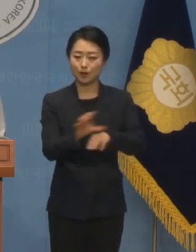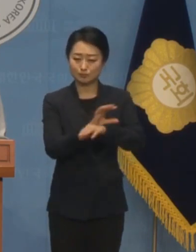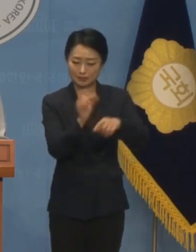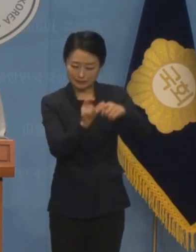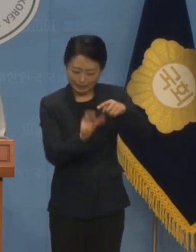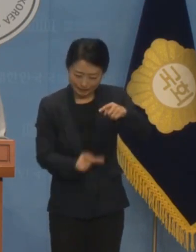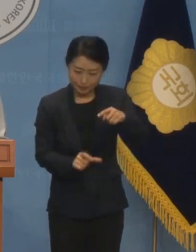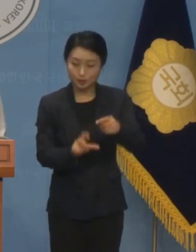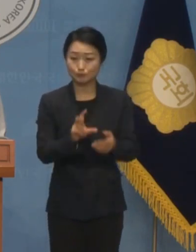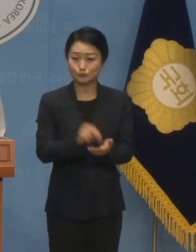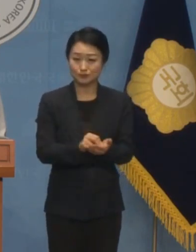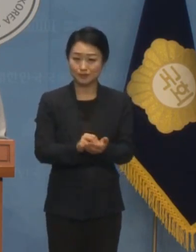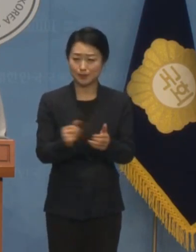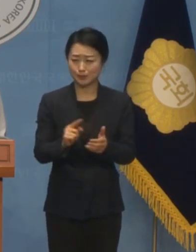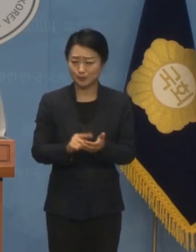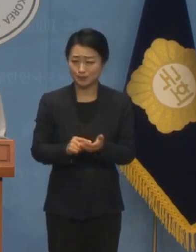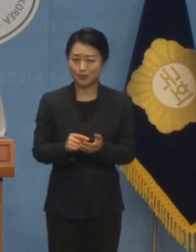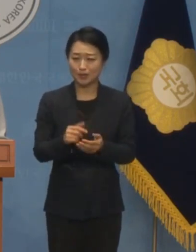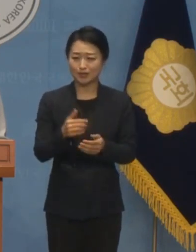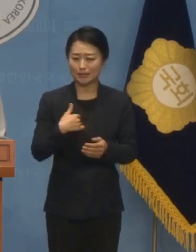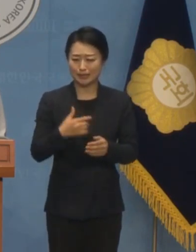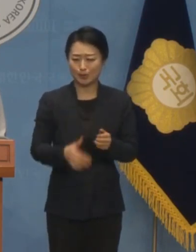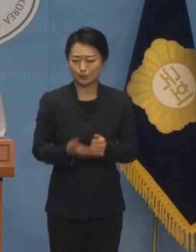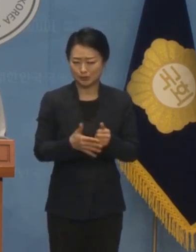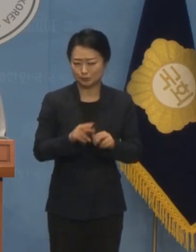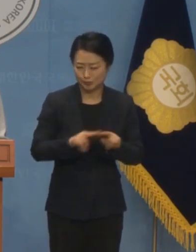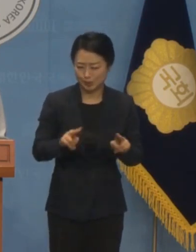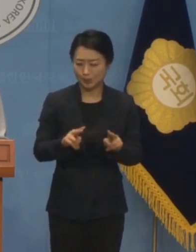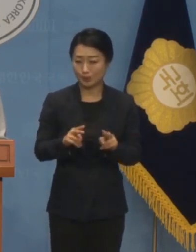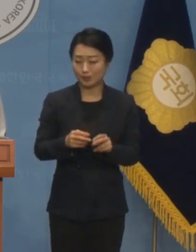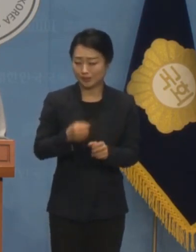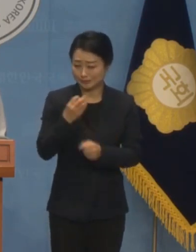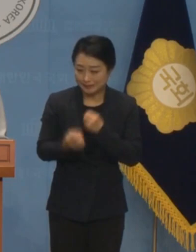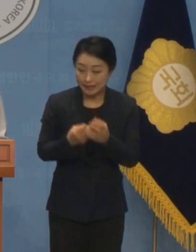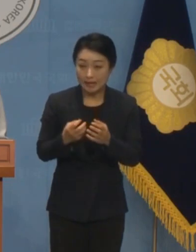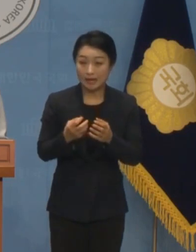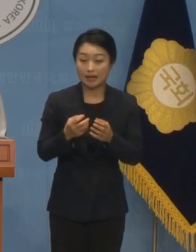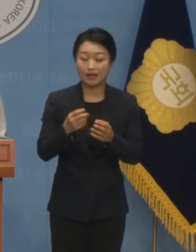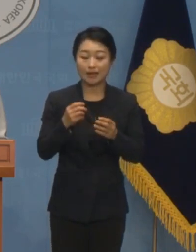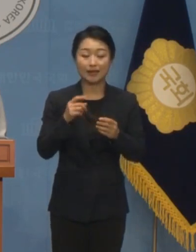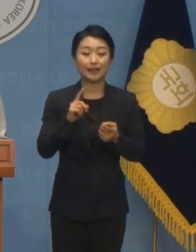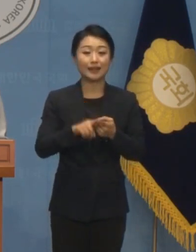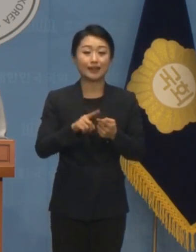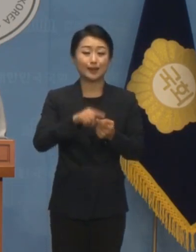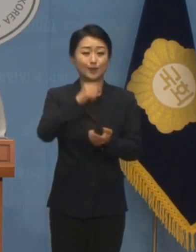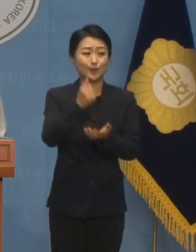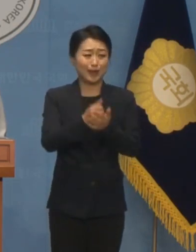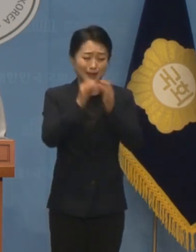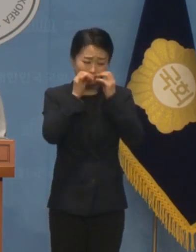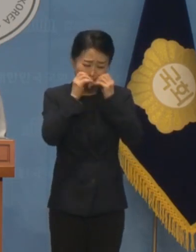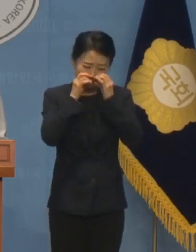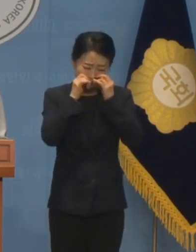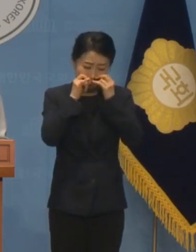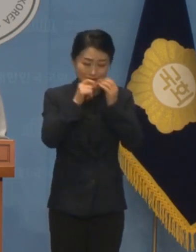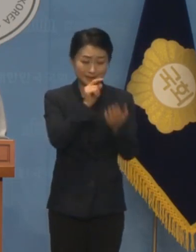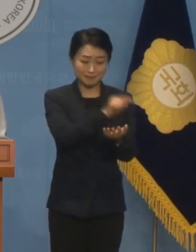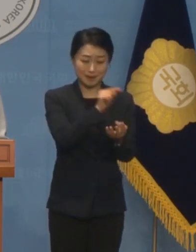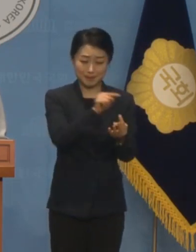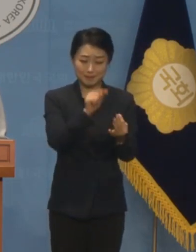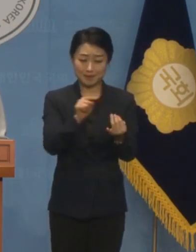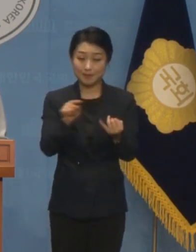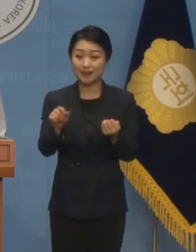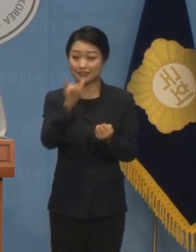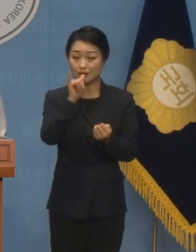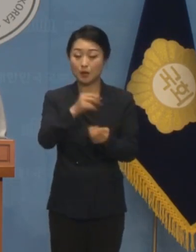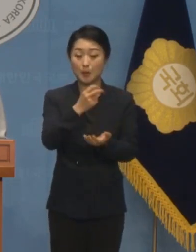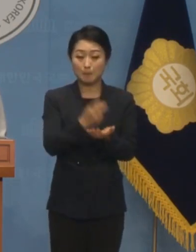취소 청탁 폭로 등 이전 투구 속에 스스로 자백한 의혹과 범죄들입니다. 법